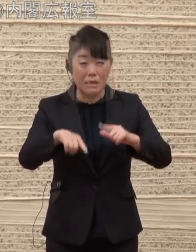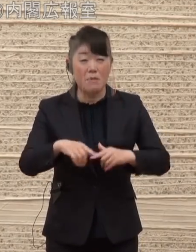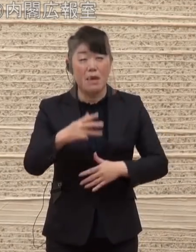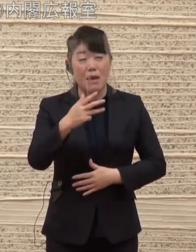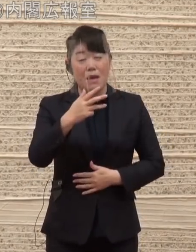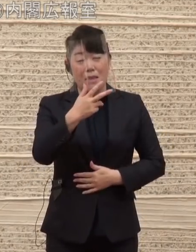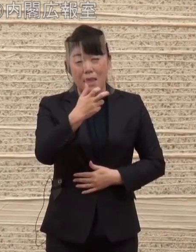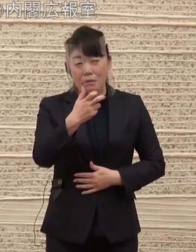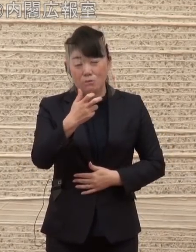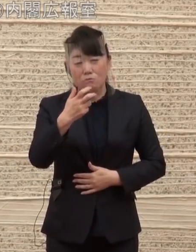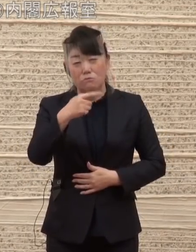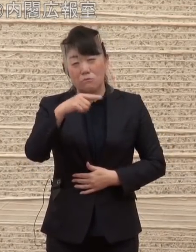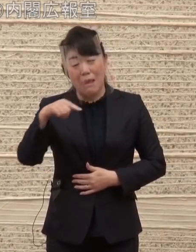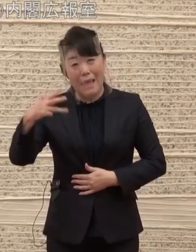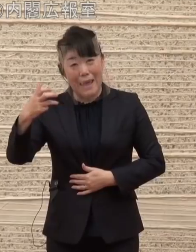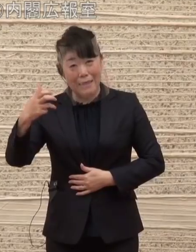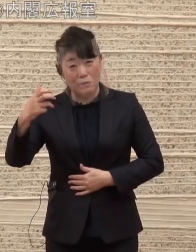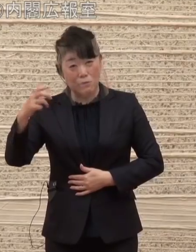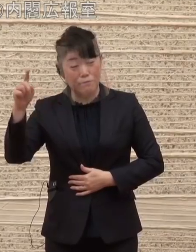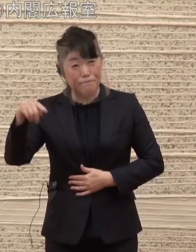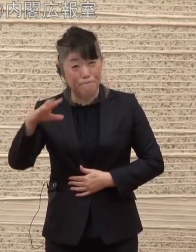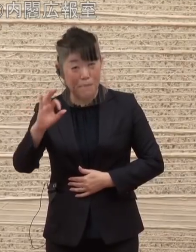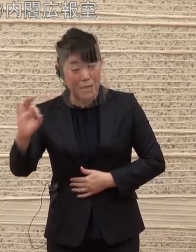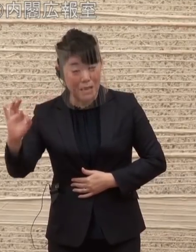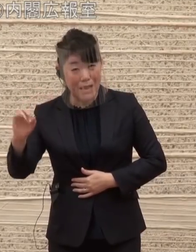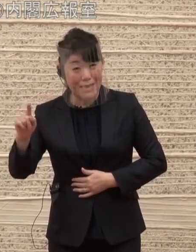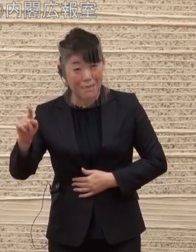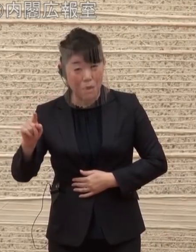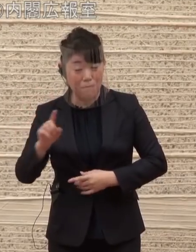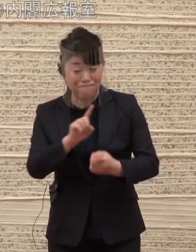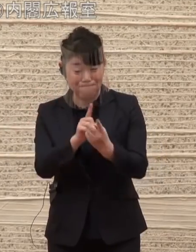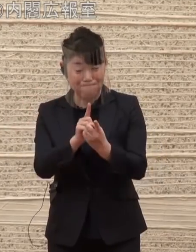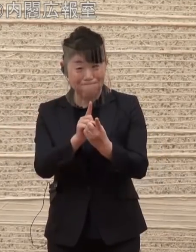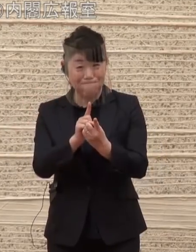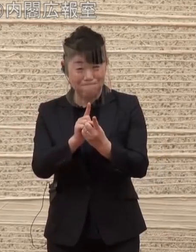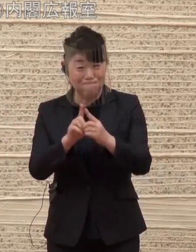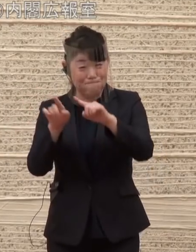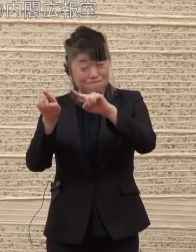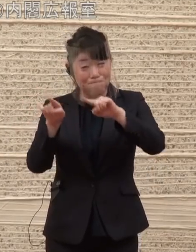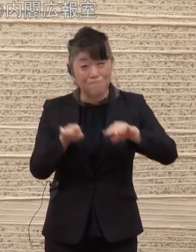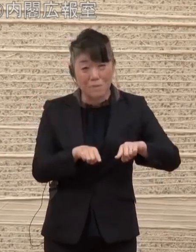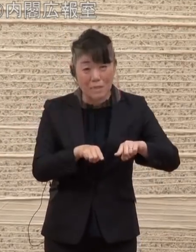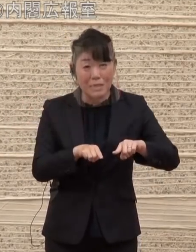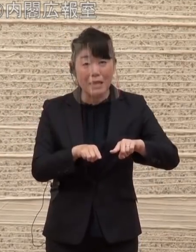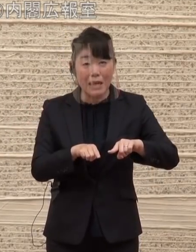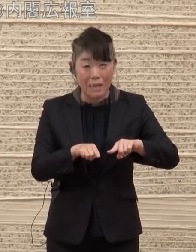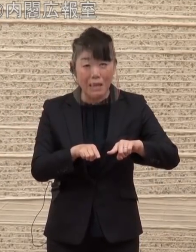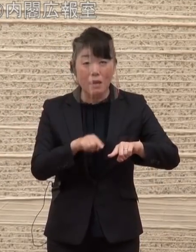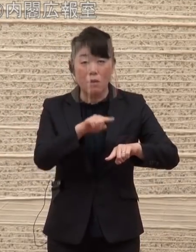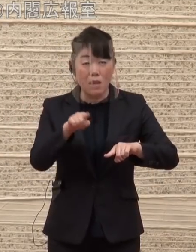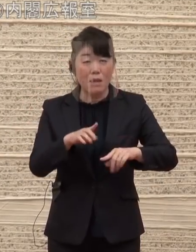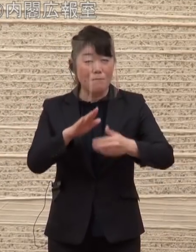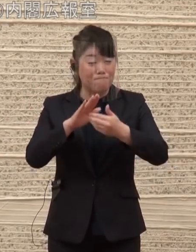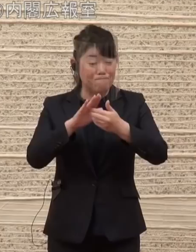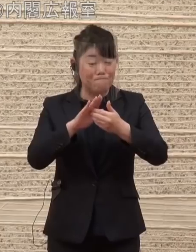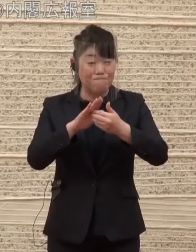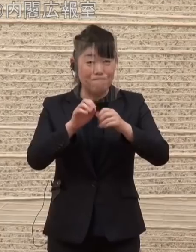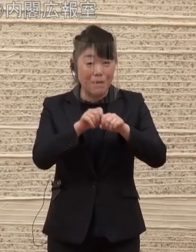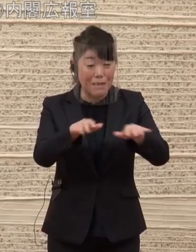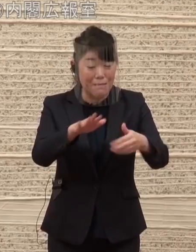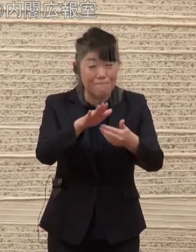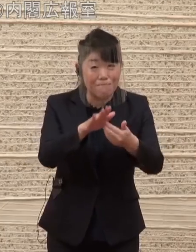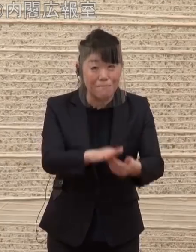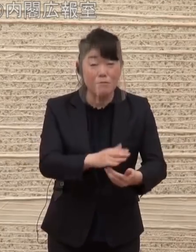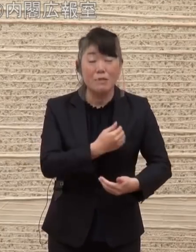割人との接触を減らす目標を掲げ感染者のまあこれがですね抑制に効果を発揮したと思いますけど